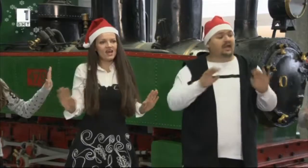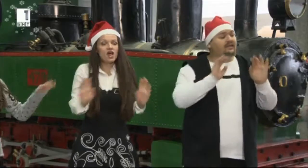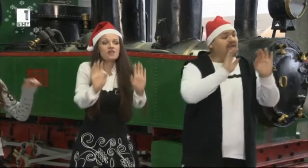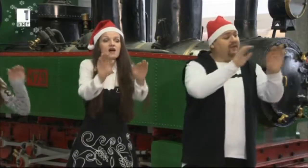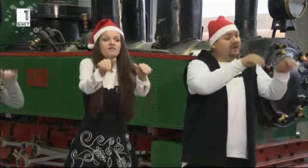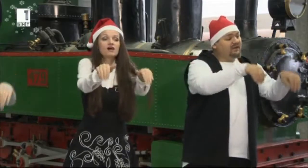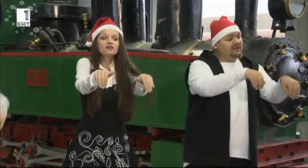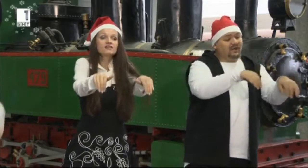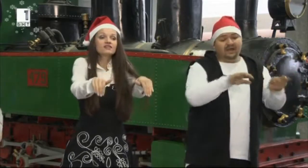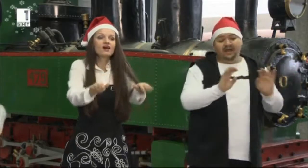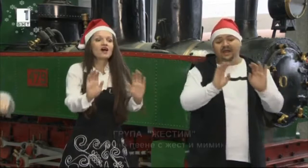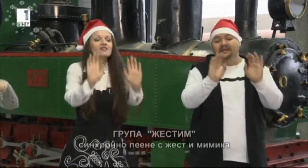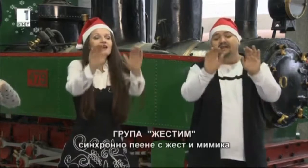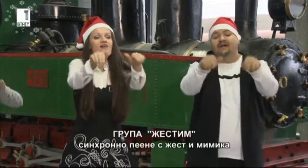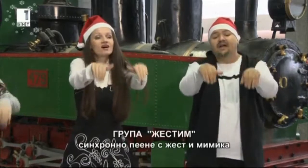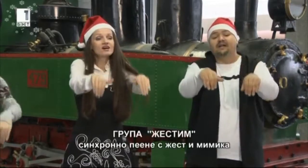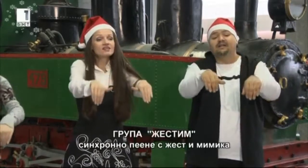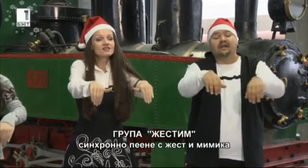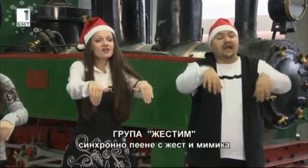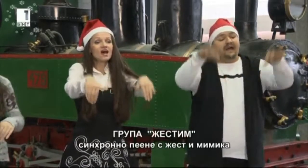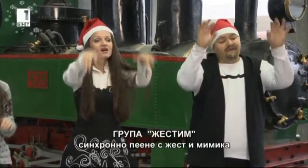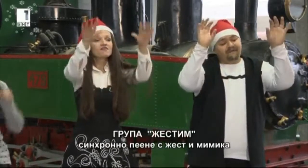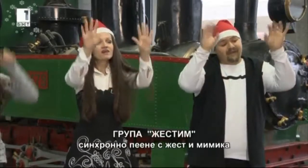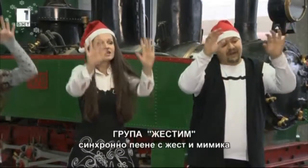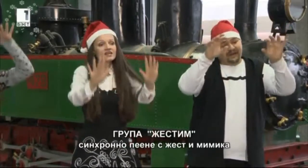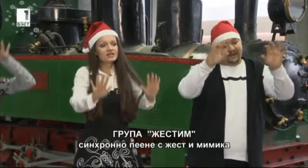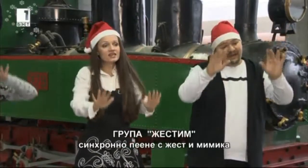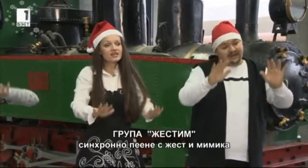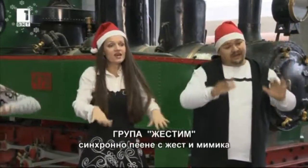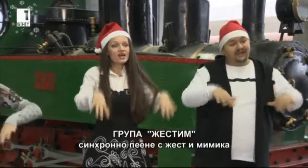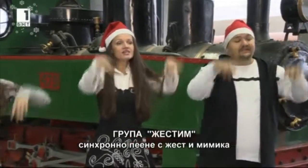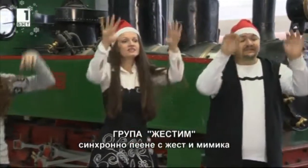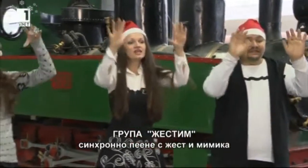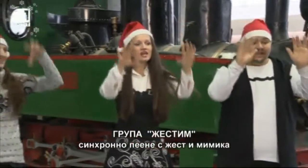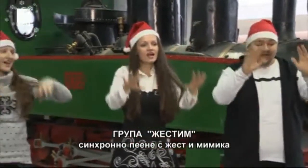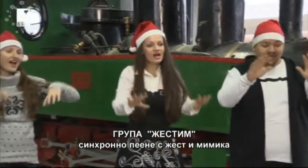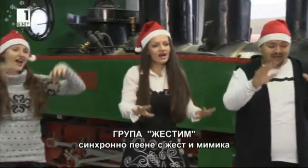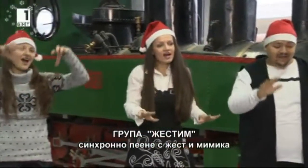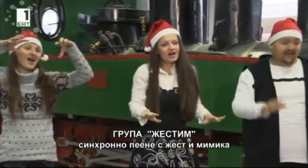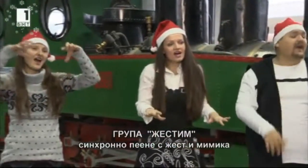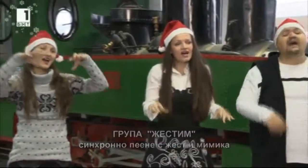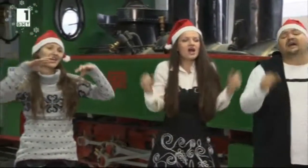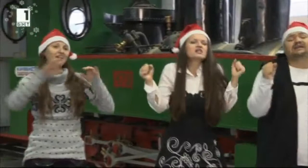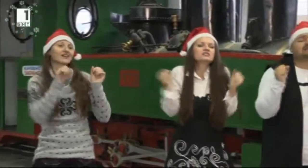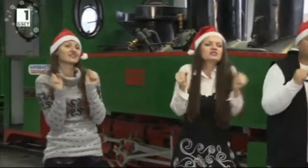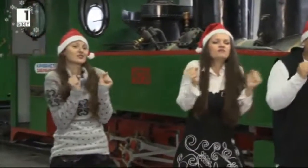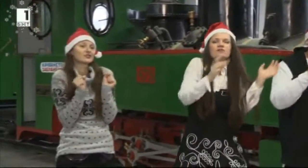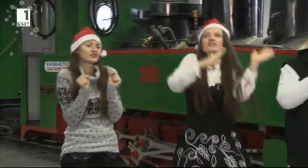на вън, на вън, върли снега, зимния